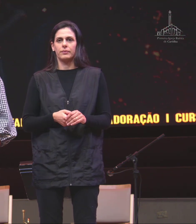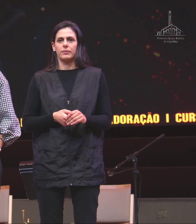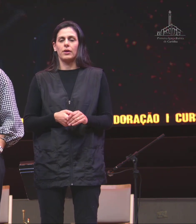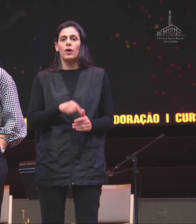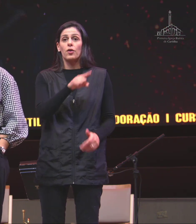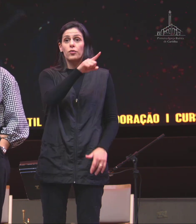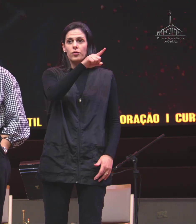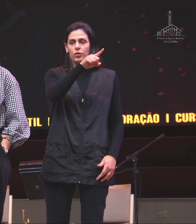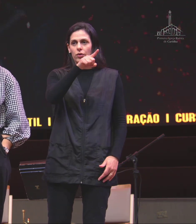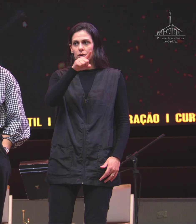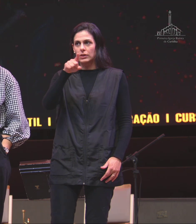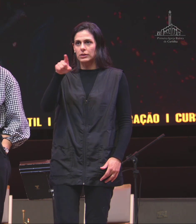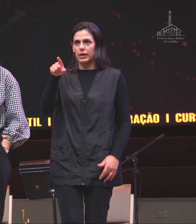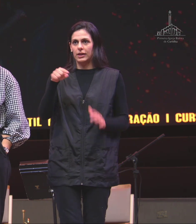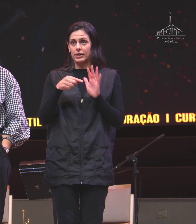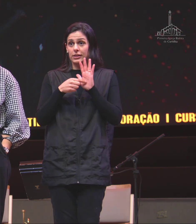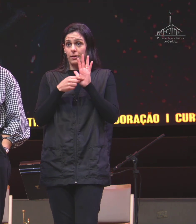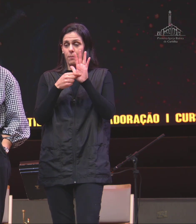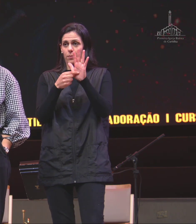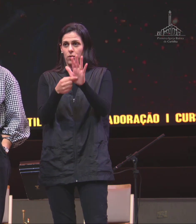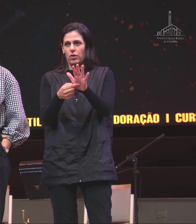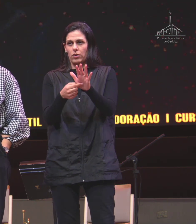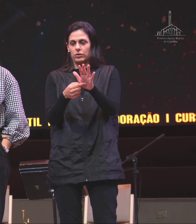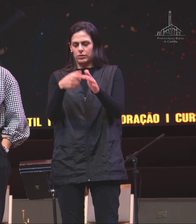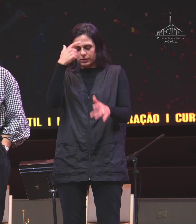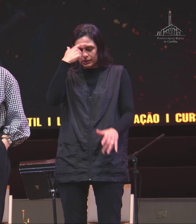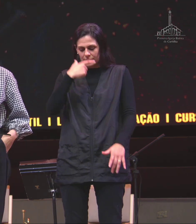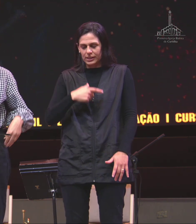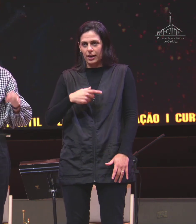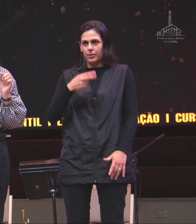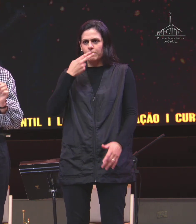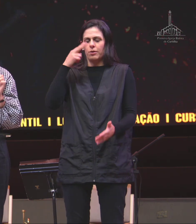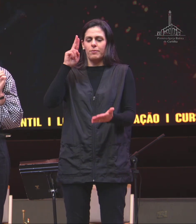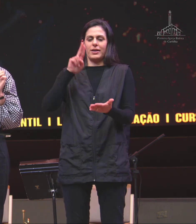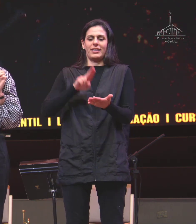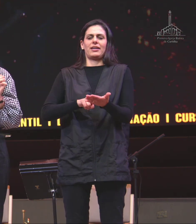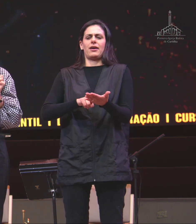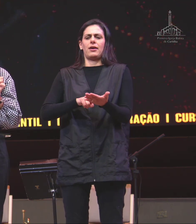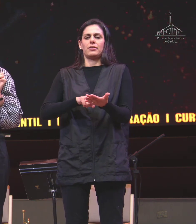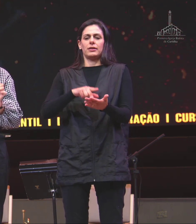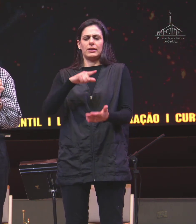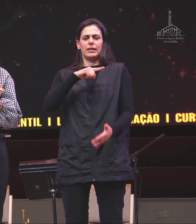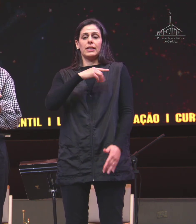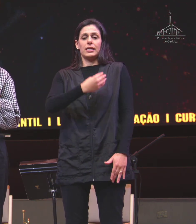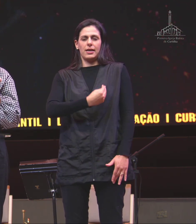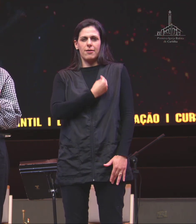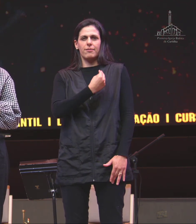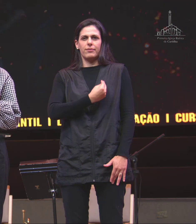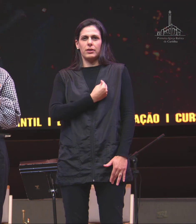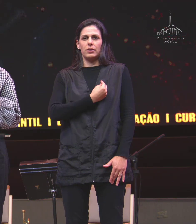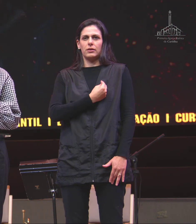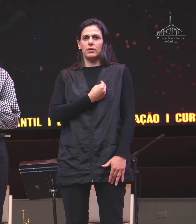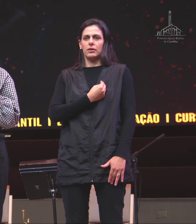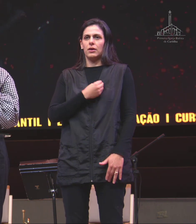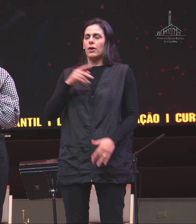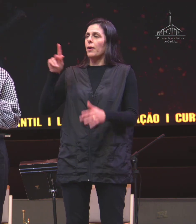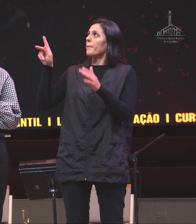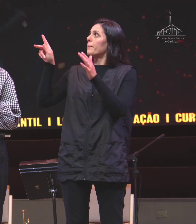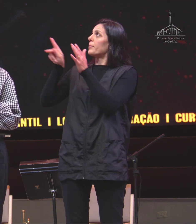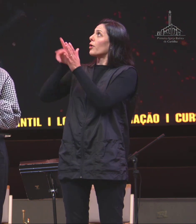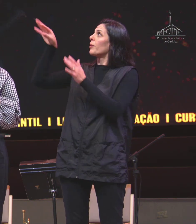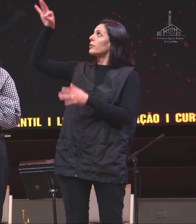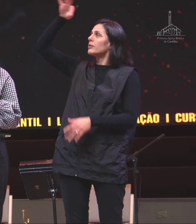para ele que nós, involuntariamente, já somos do ministério Eu Escolhi Esperar. Porque a gente espera. E a gente espera, daí